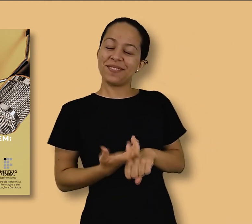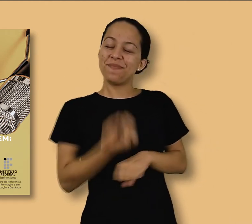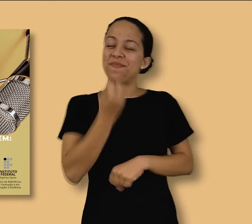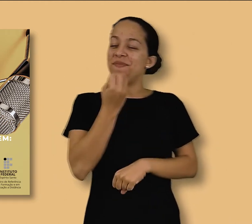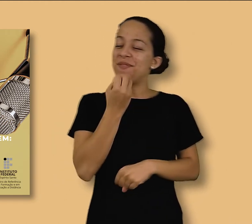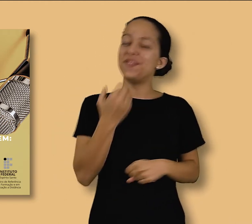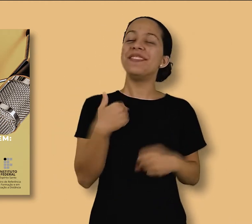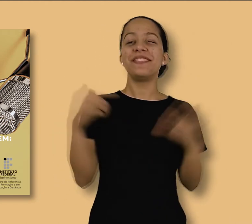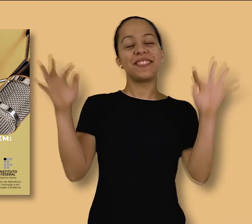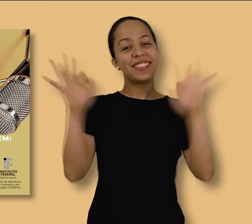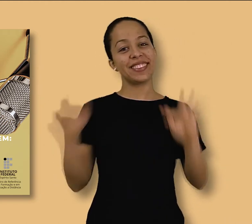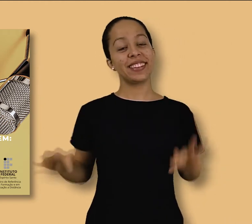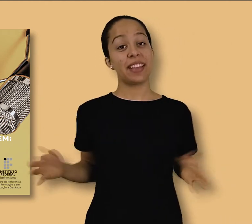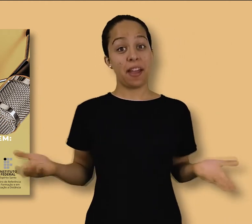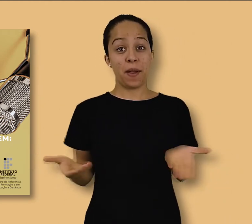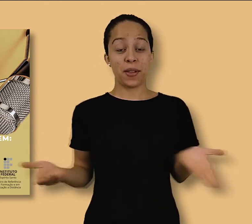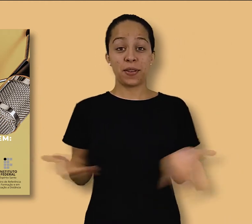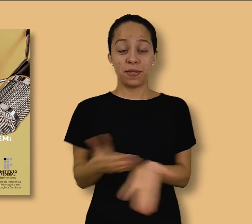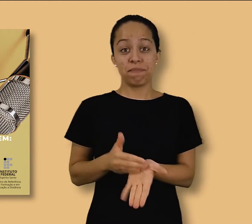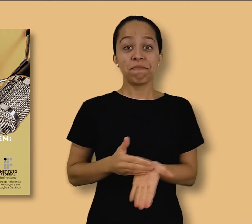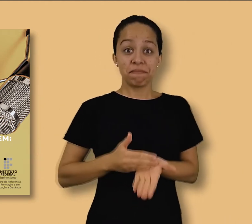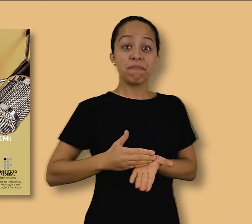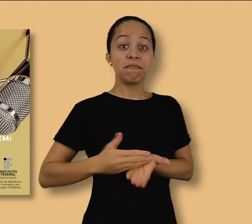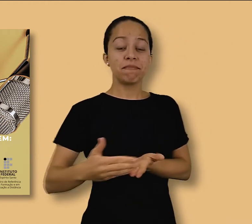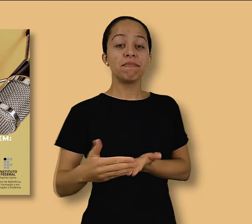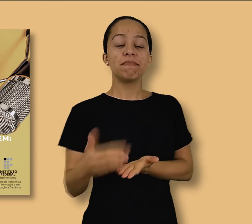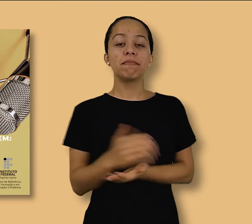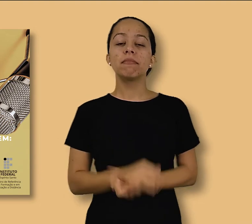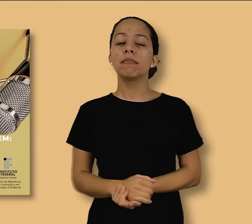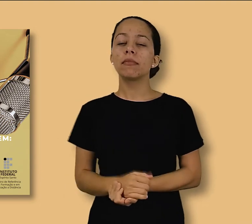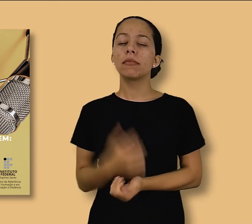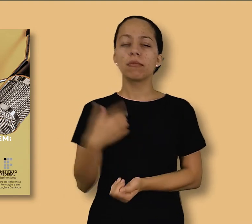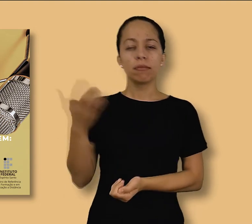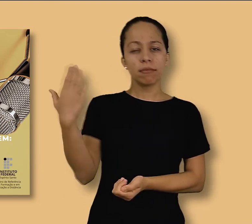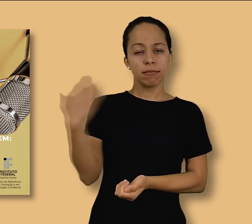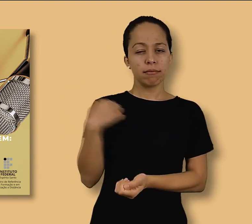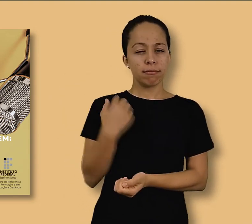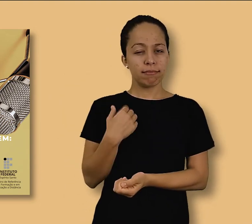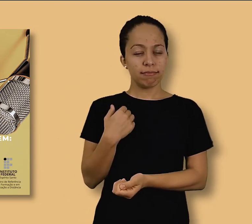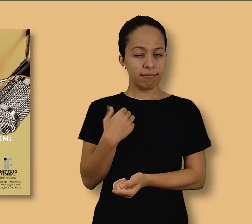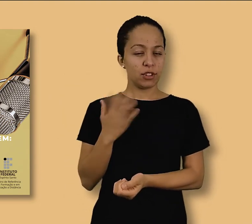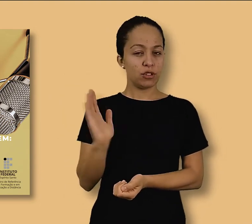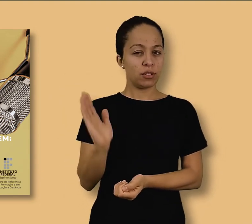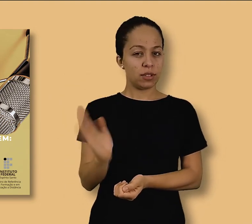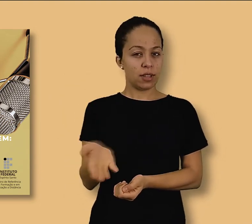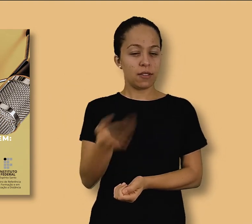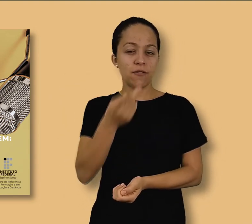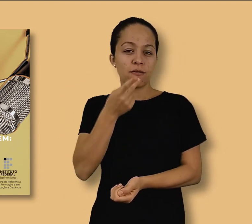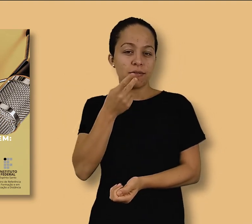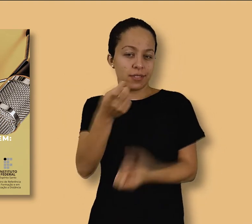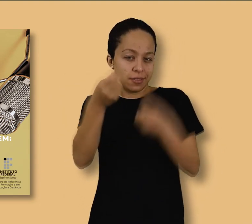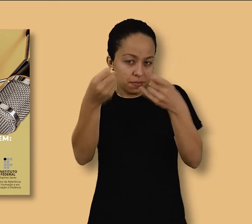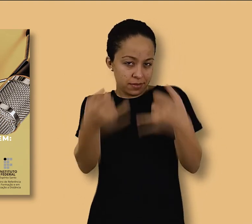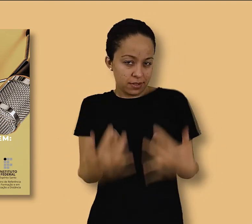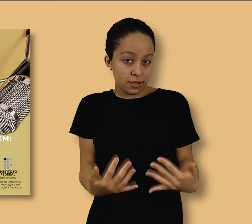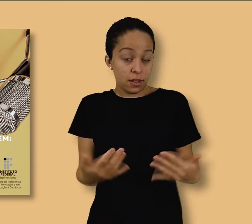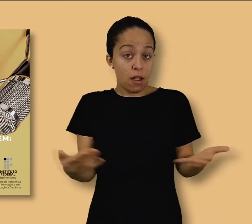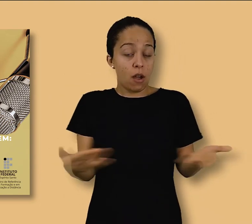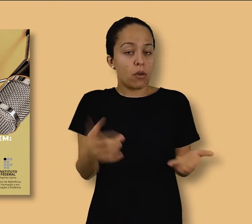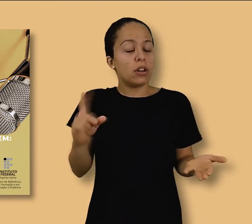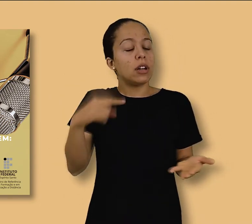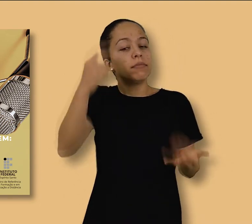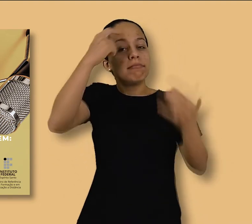curso vamos hoje dar o nosso pontapé inicial Como eu disse anteriormente nós vamos começar nossas reflexões